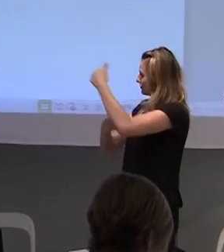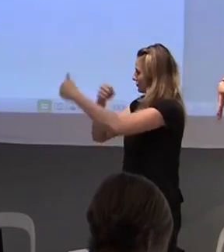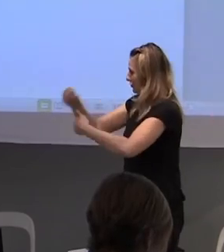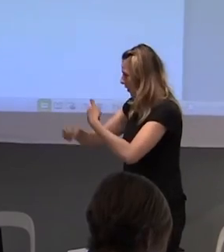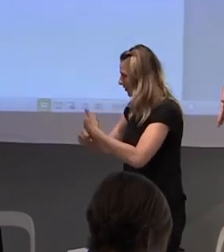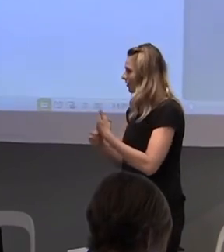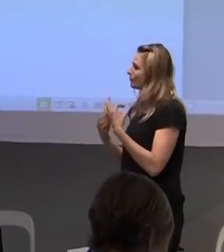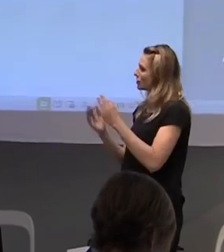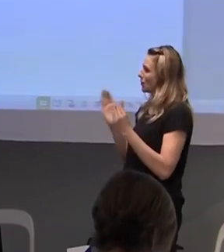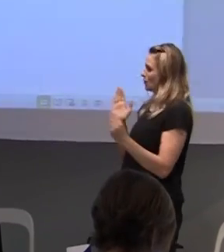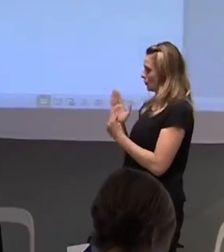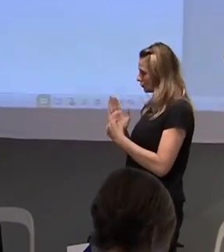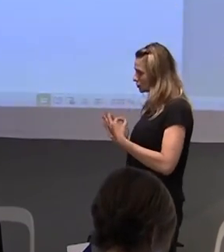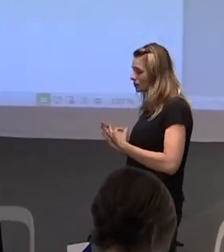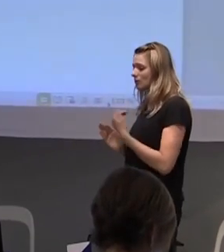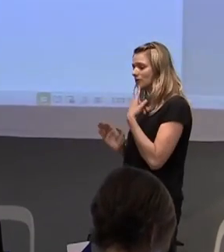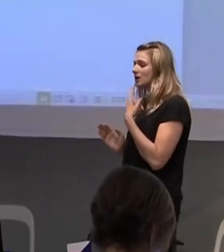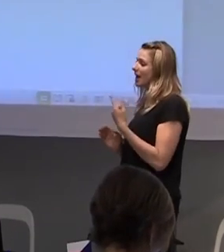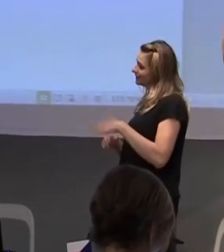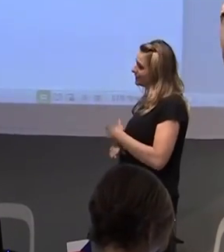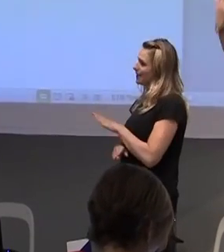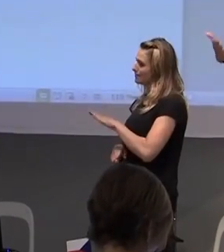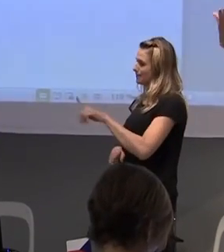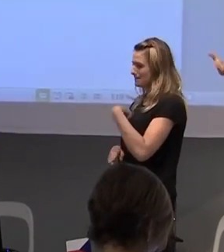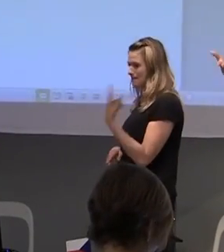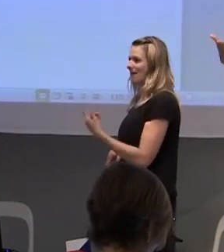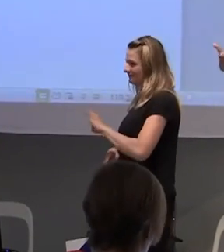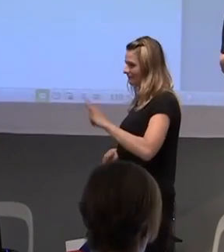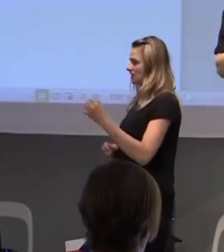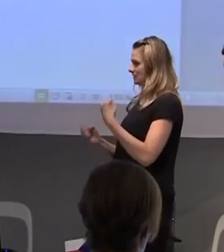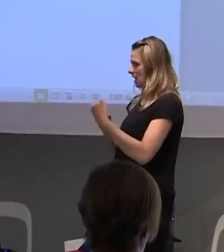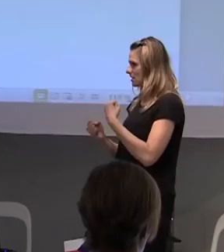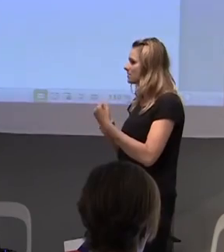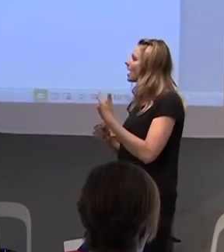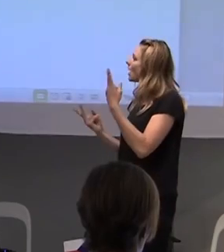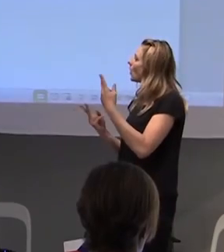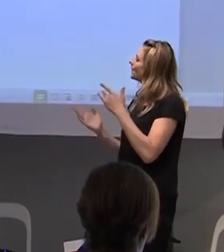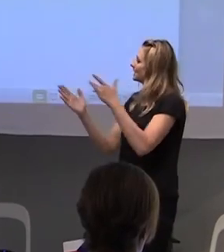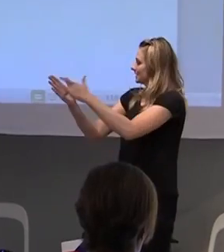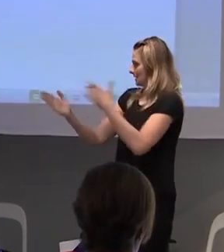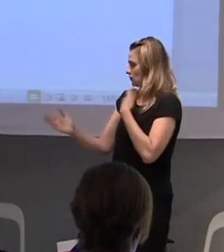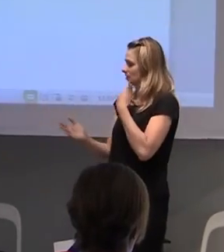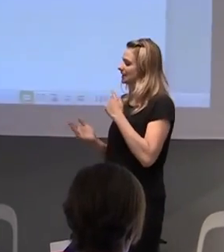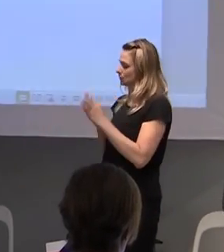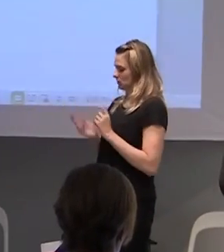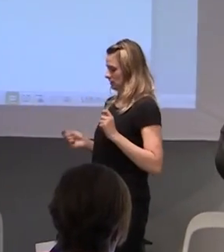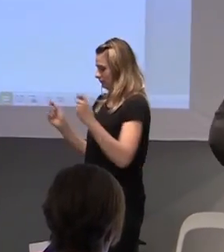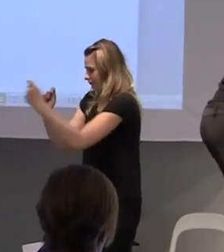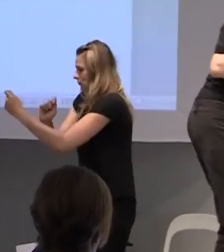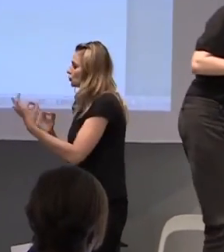2015-2016, co bychom mohli společně zvládnout a co by mohlo zvládnout každý z nás, aby ta situace se nějakým způsobem pohnula.